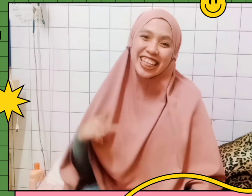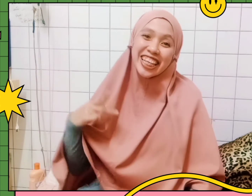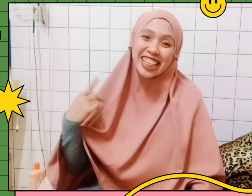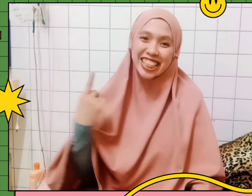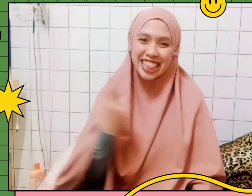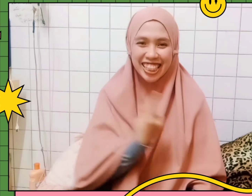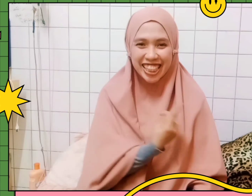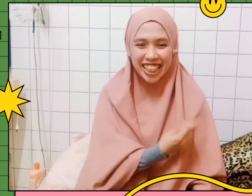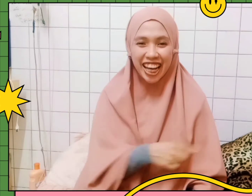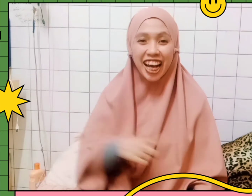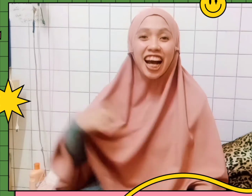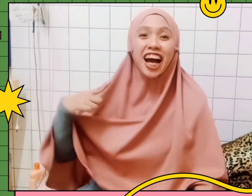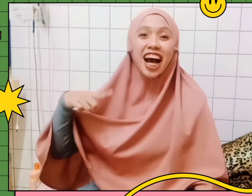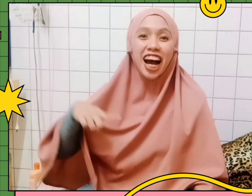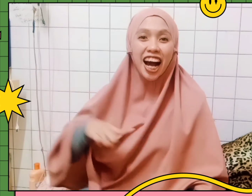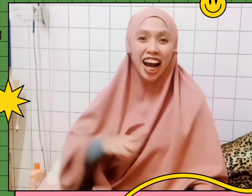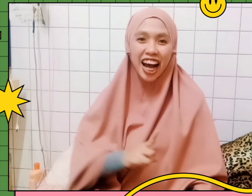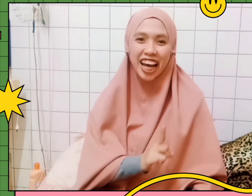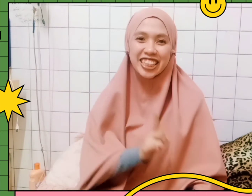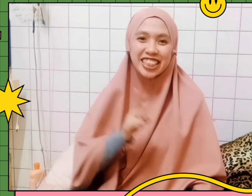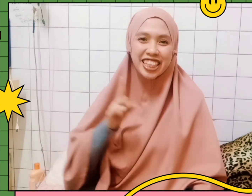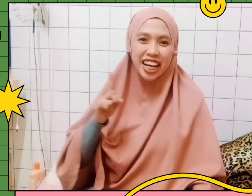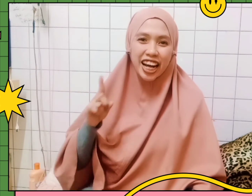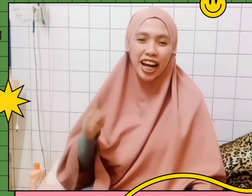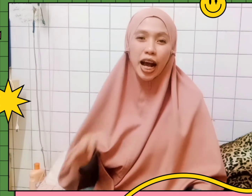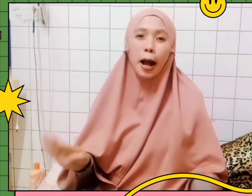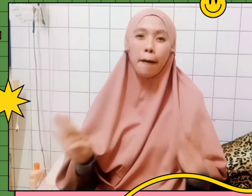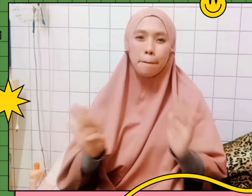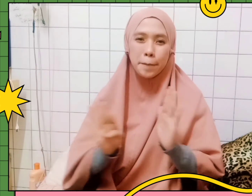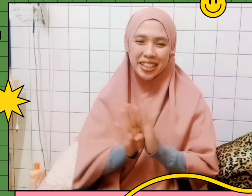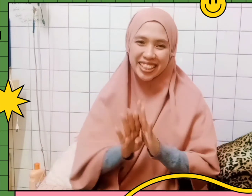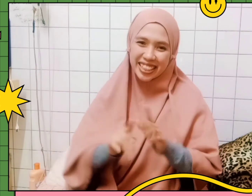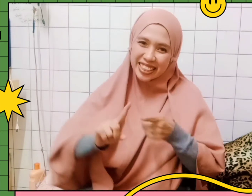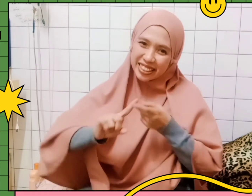Jadi kita hanya